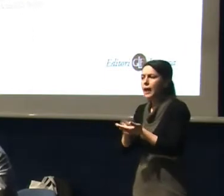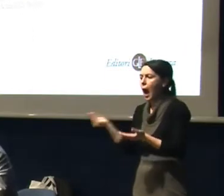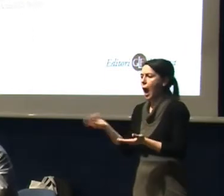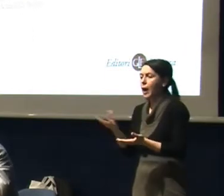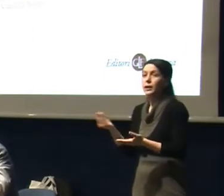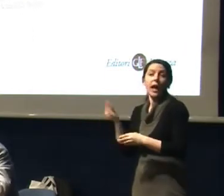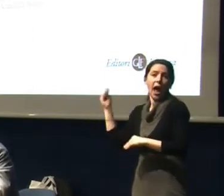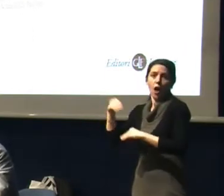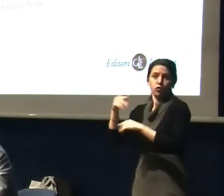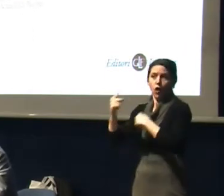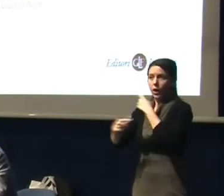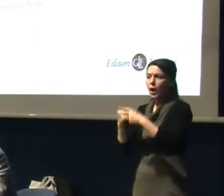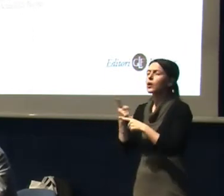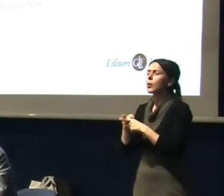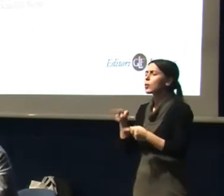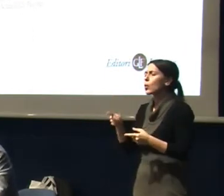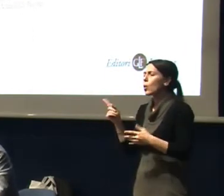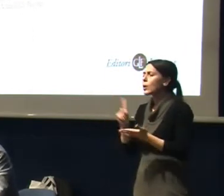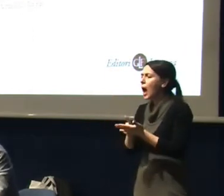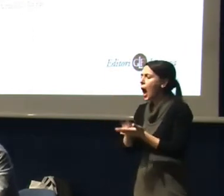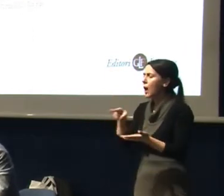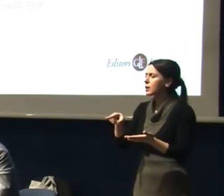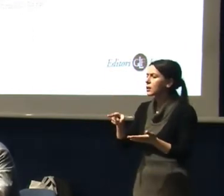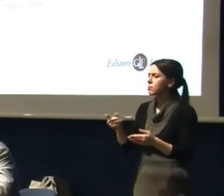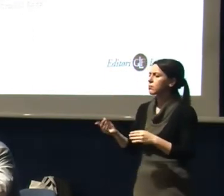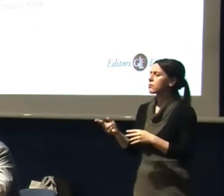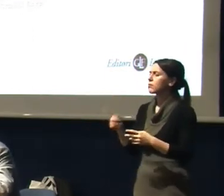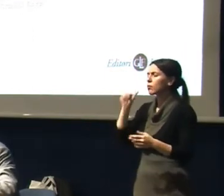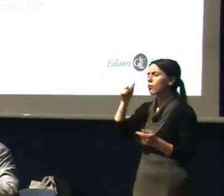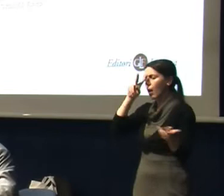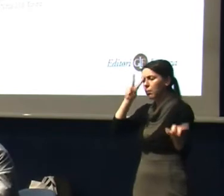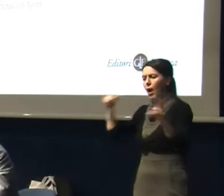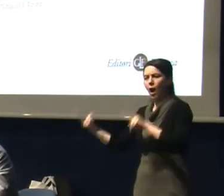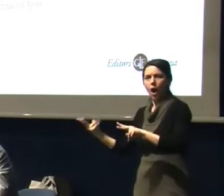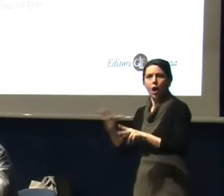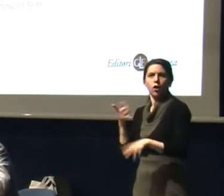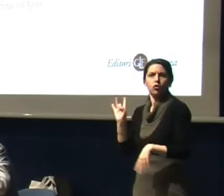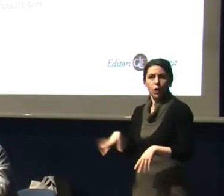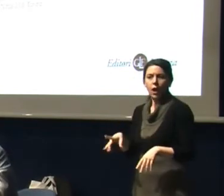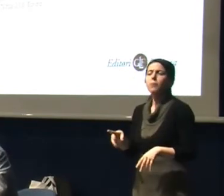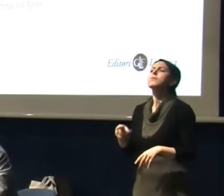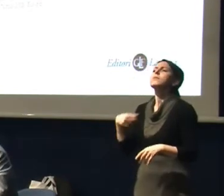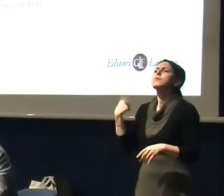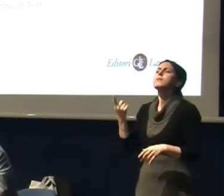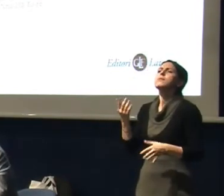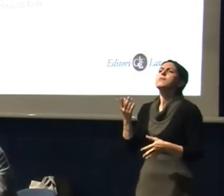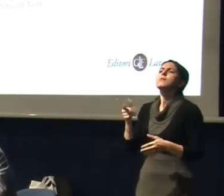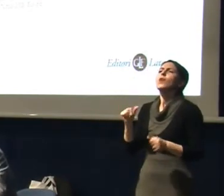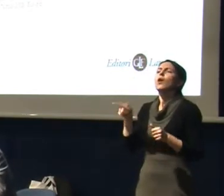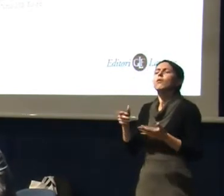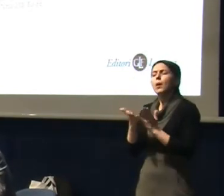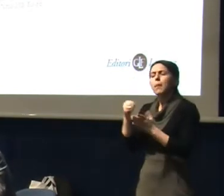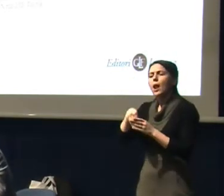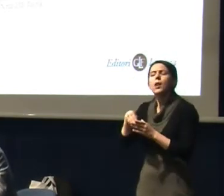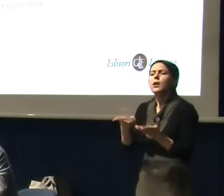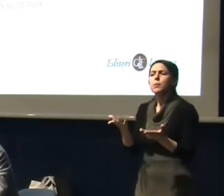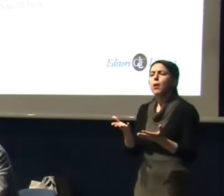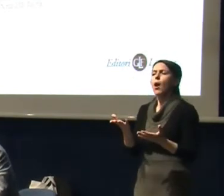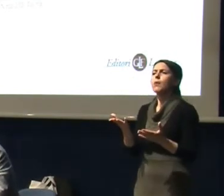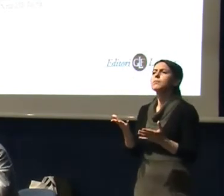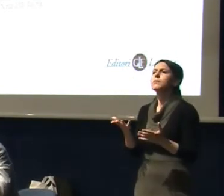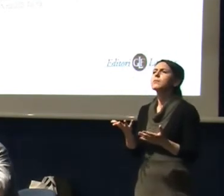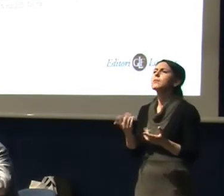molto aggiornati e poi vengono interpretati e poi descrivere questo paesaggio per poi lasciare intendere